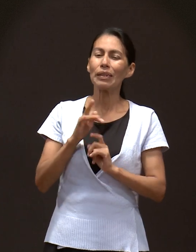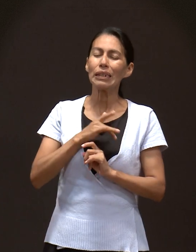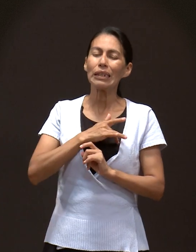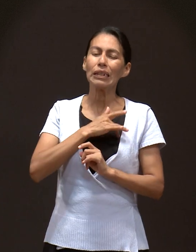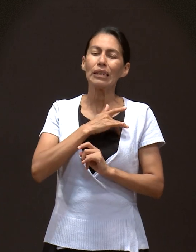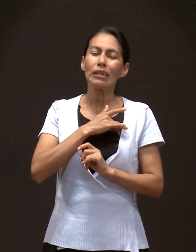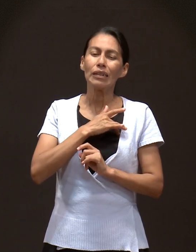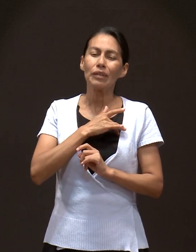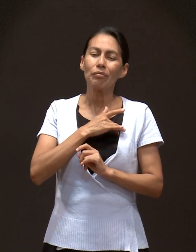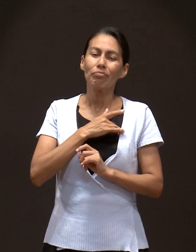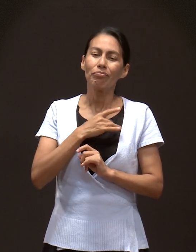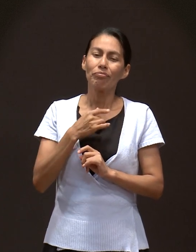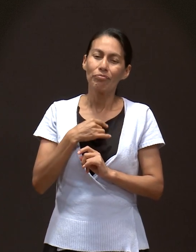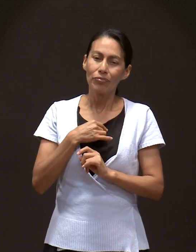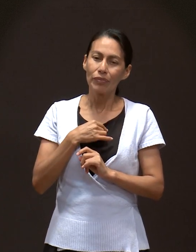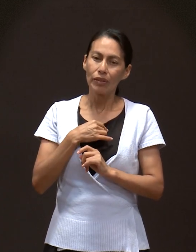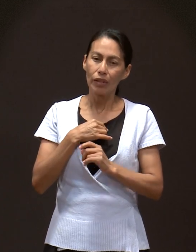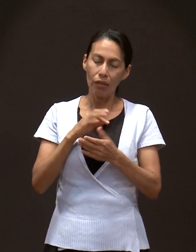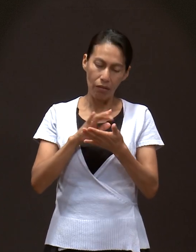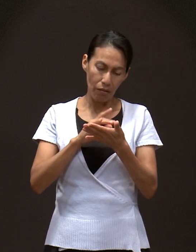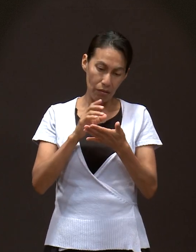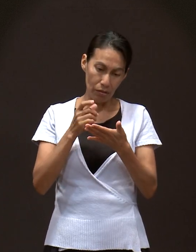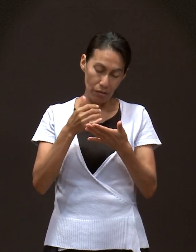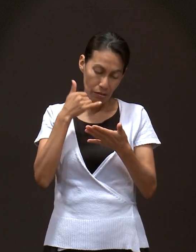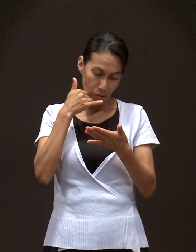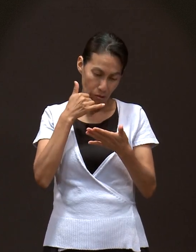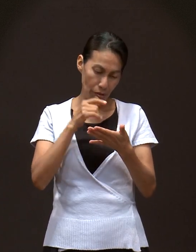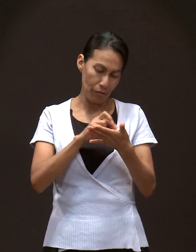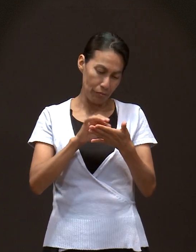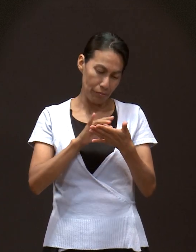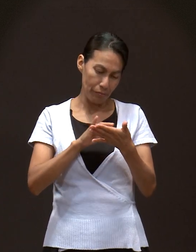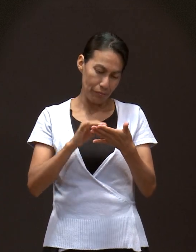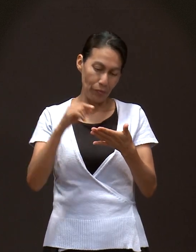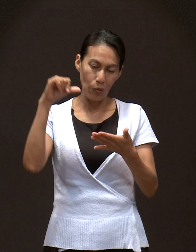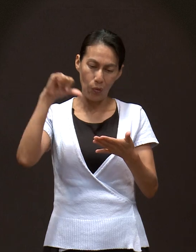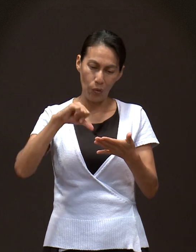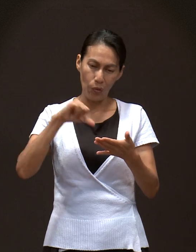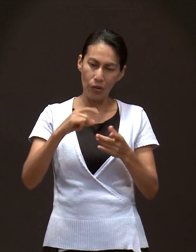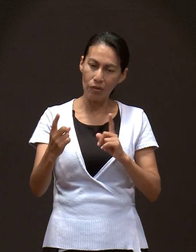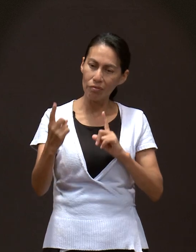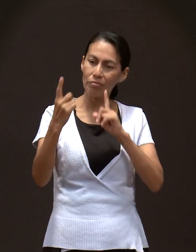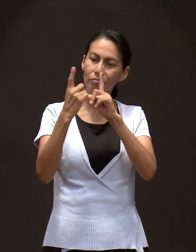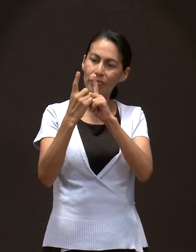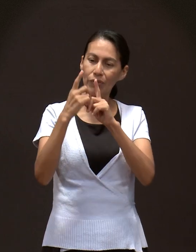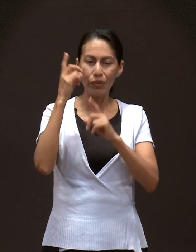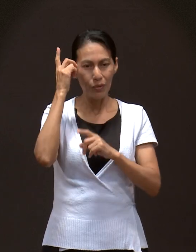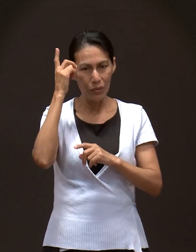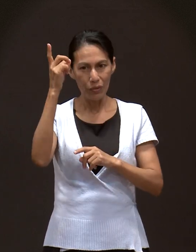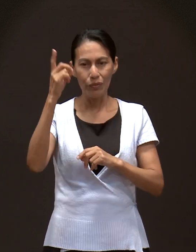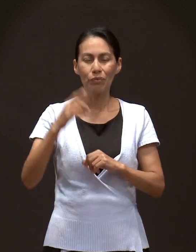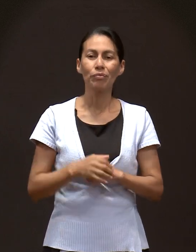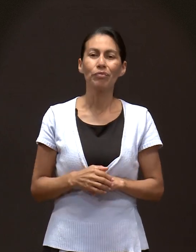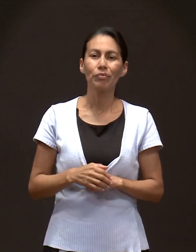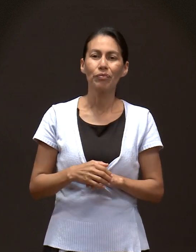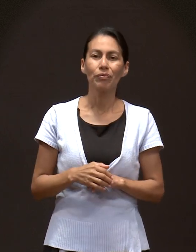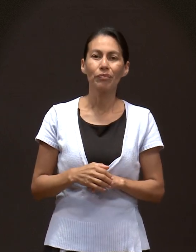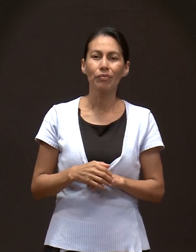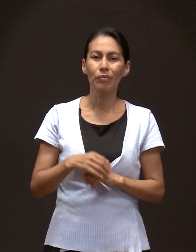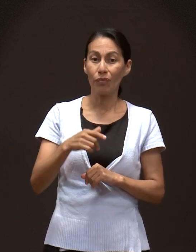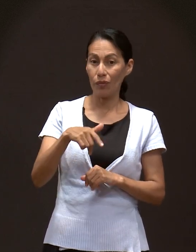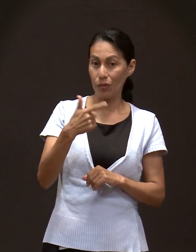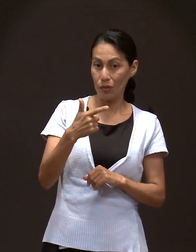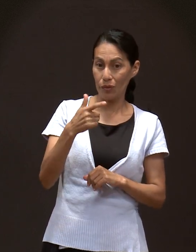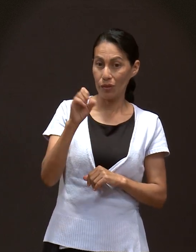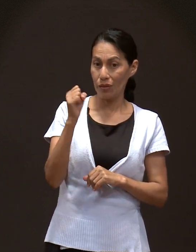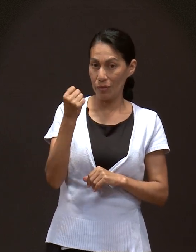justo cuando iba caminando, yo agarré mi celular, dije, esto no me lo puedo olvidar. Lo escribí, dije, hoy tuve un encuentro con Dios y puse la fecha 12